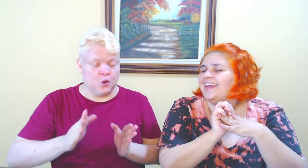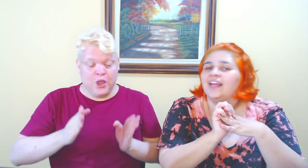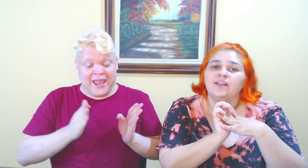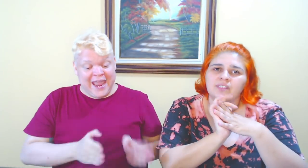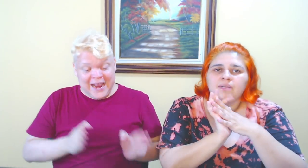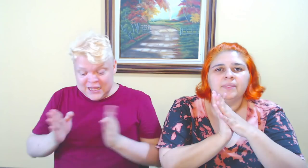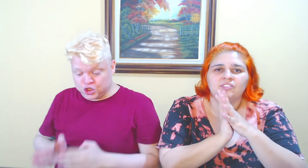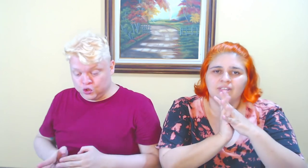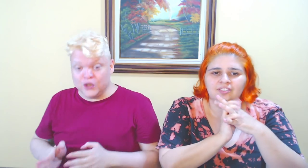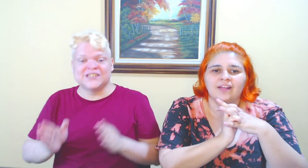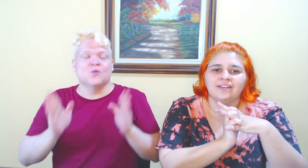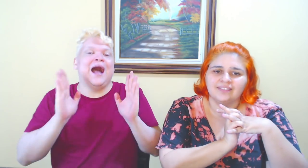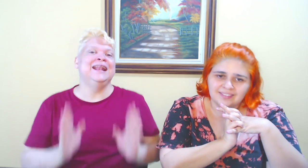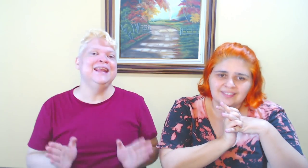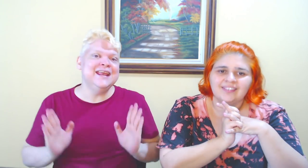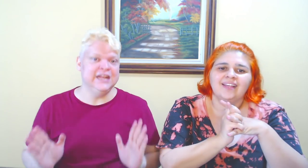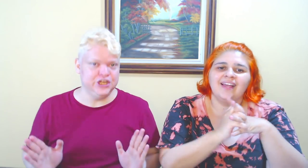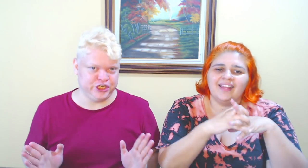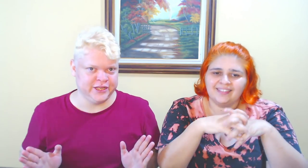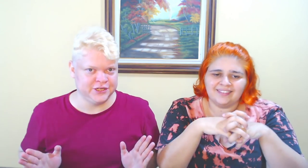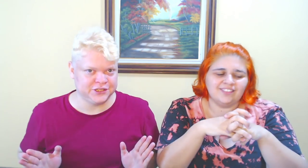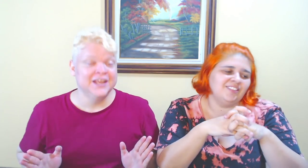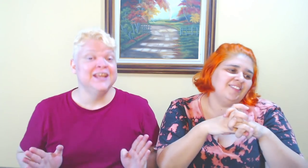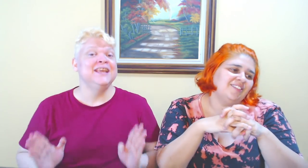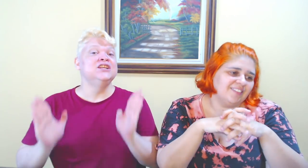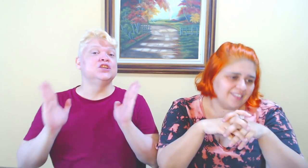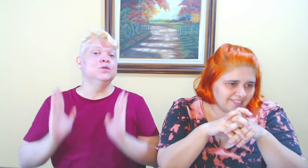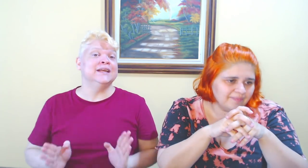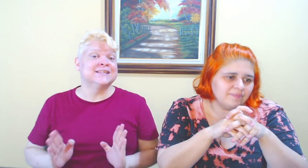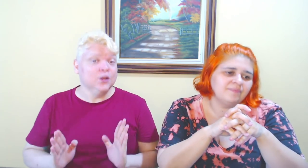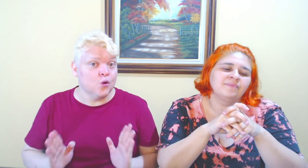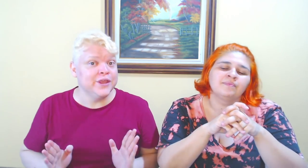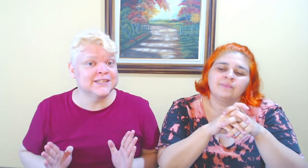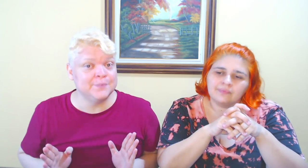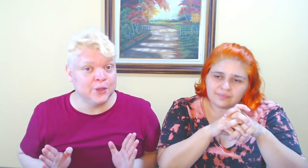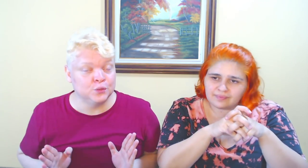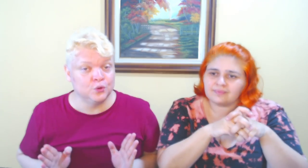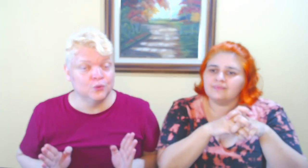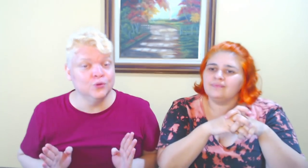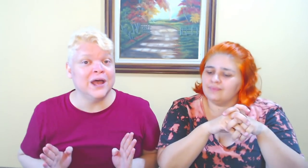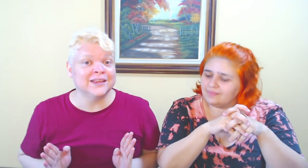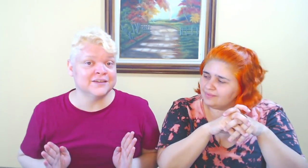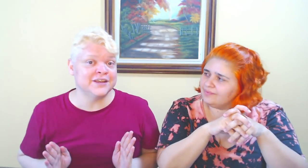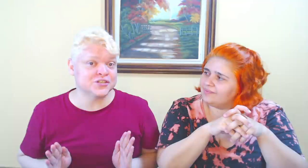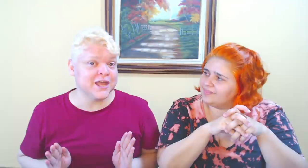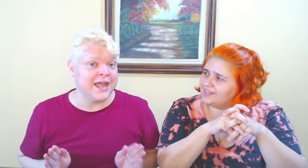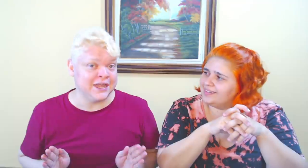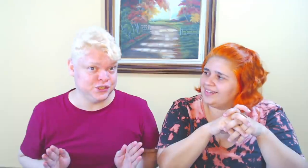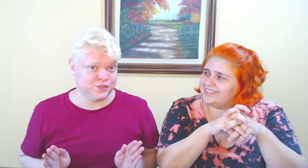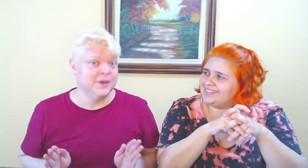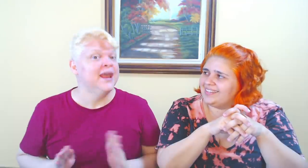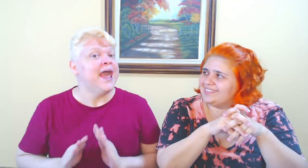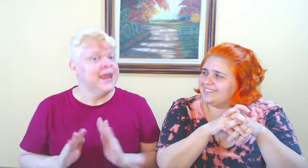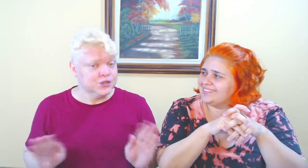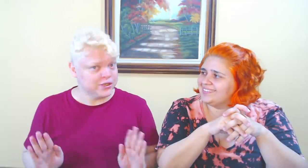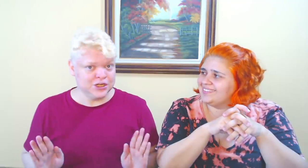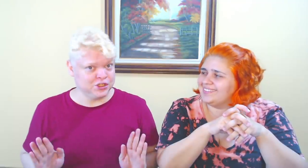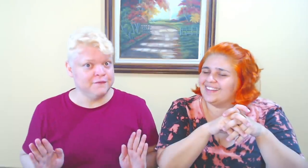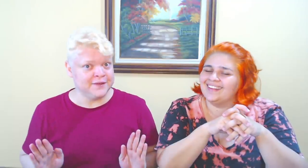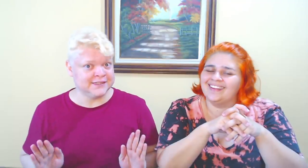Eles dois São alienígenas E eles estão Trazendo conhecimento Para o mundo Através da arte É isso que eles Estão fazendo